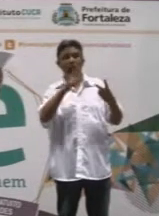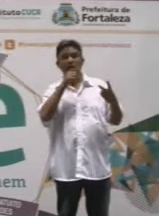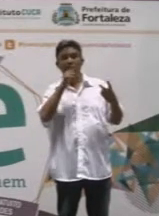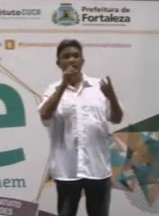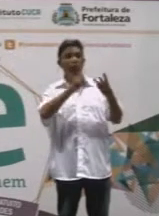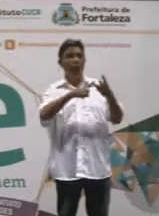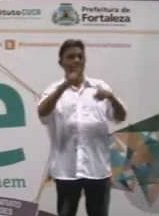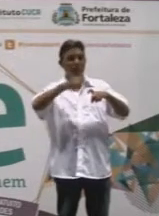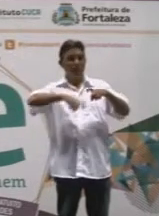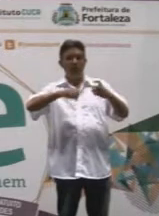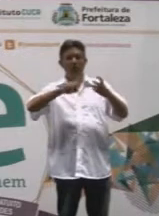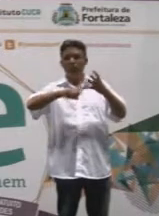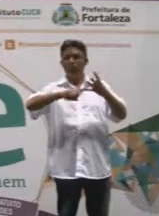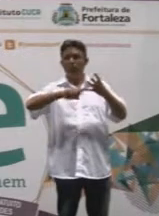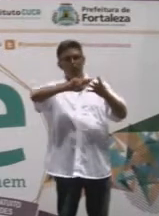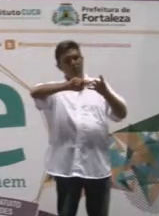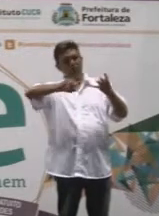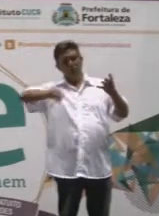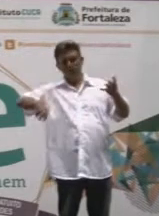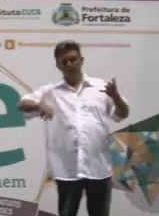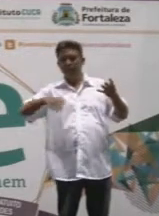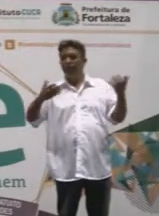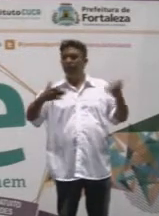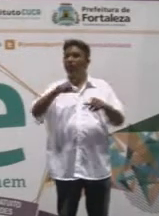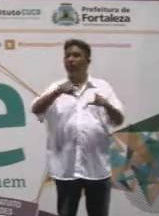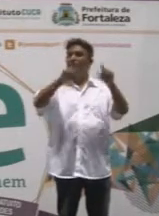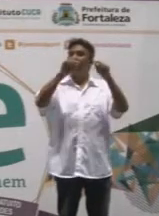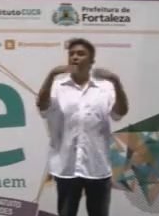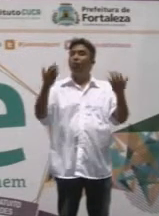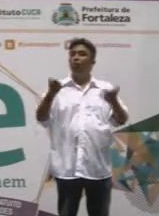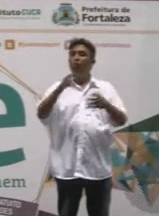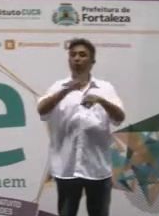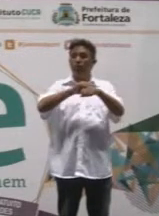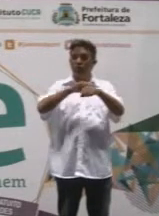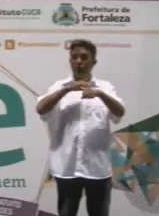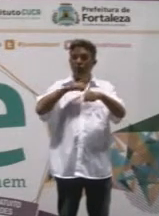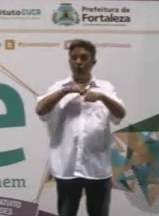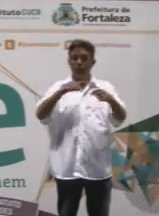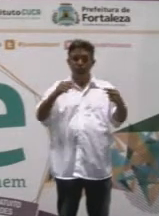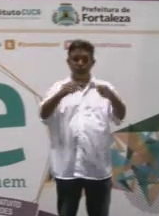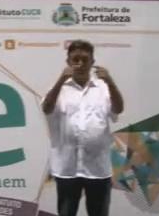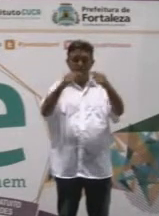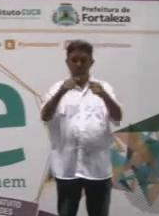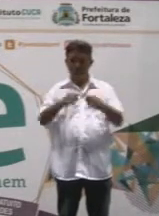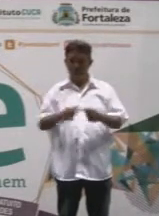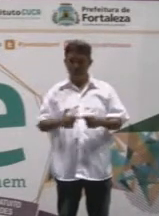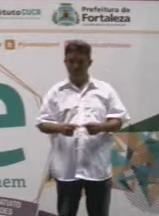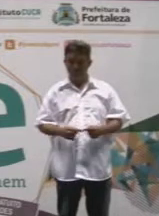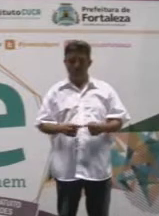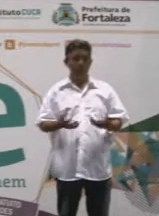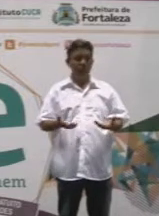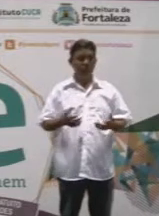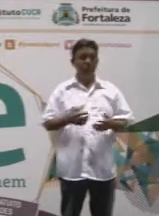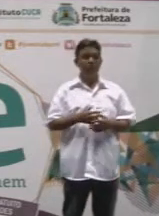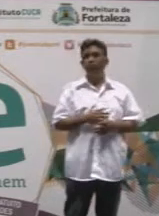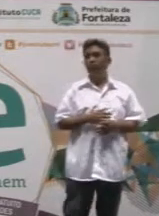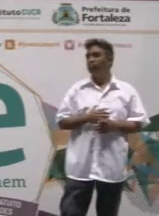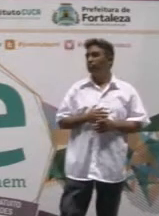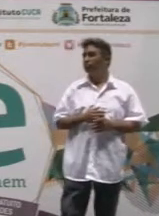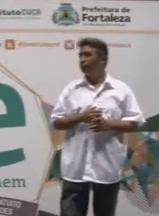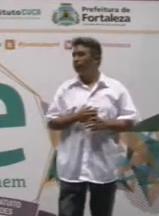materiais contaminados, etc. A cidade alternativa que associa corretamente a doença com o seu respectivo agente etiológico